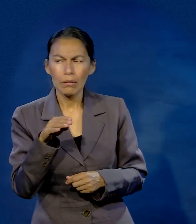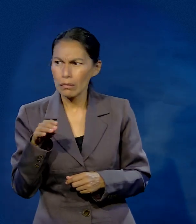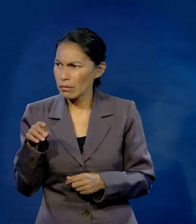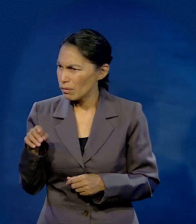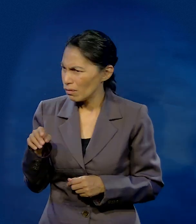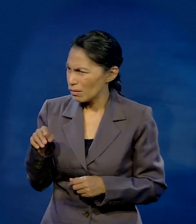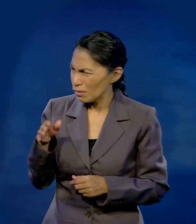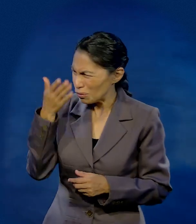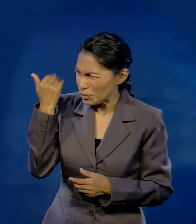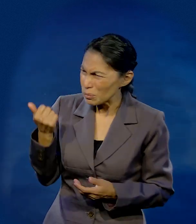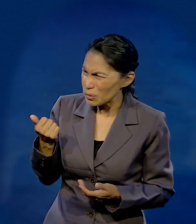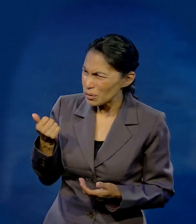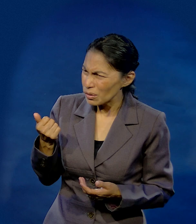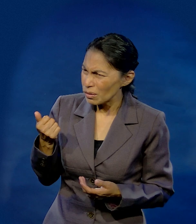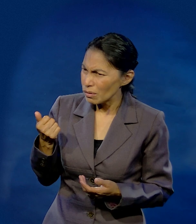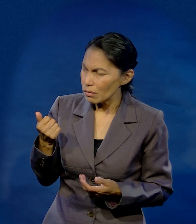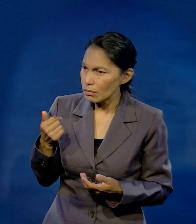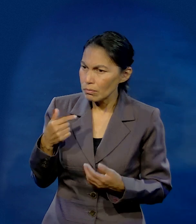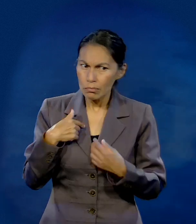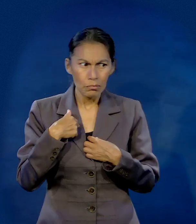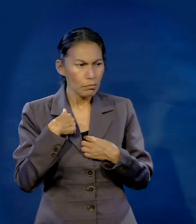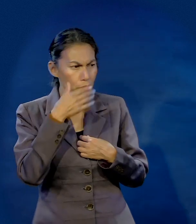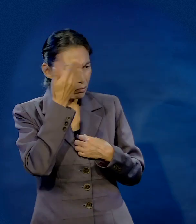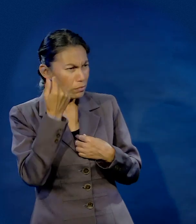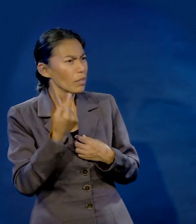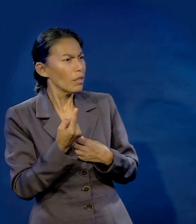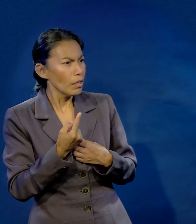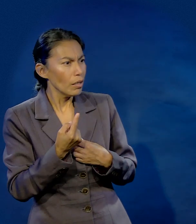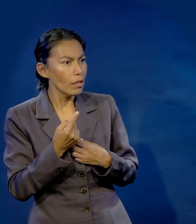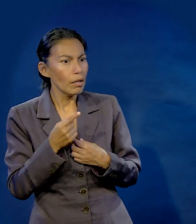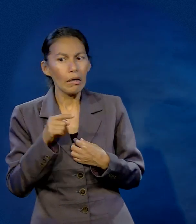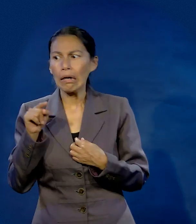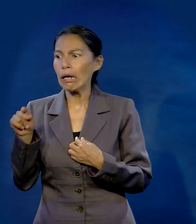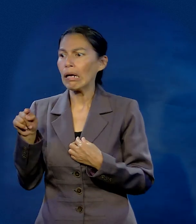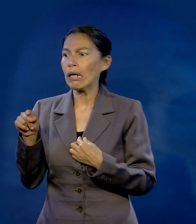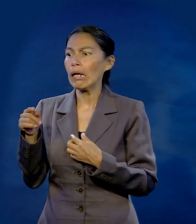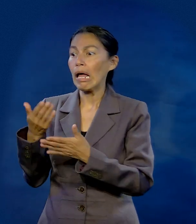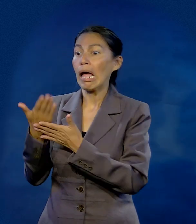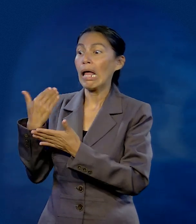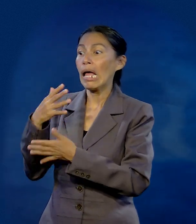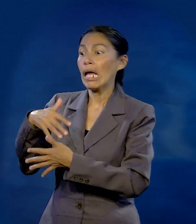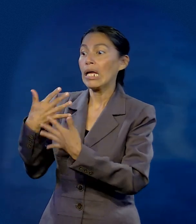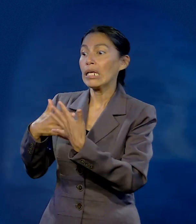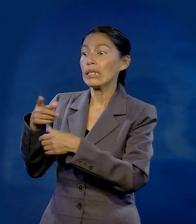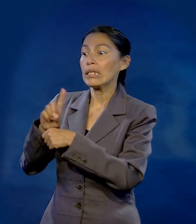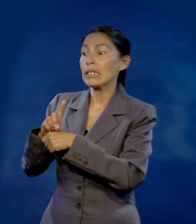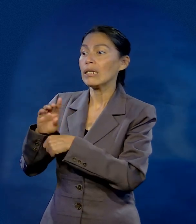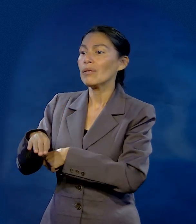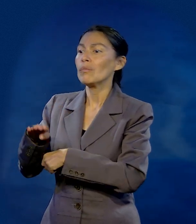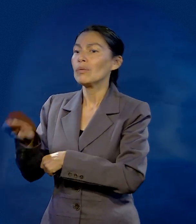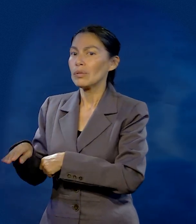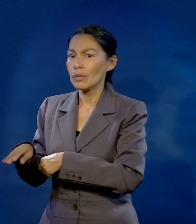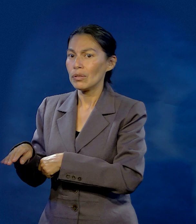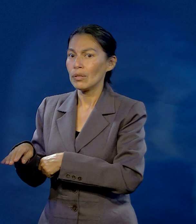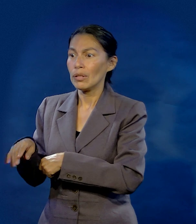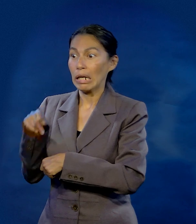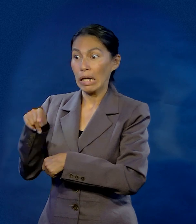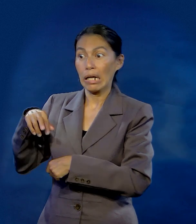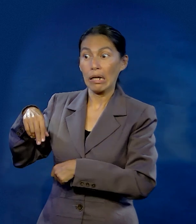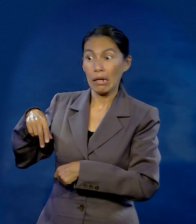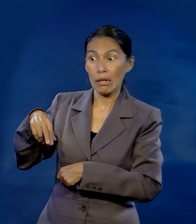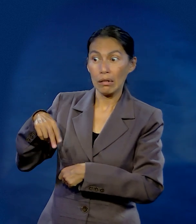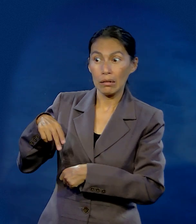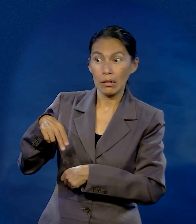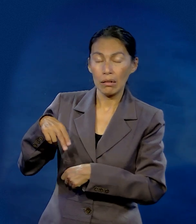por WhatsApp yo estuve feliz cuando llegué a Guadalajara un mes Después fui rápido con el video en la mano Esta es mi oportunidad Ahora sí